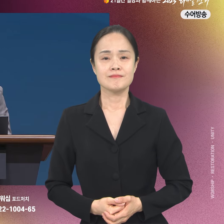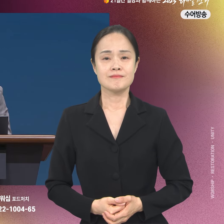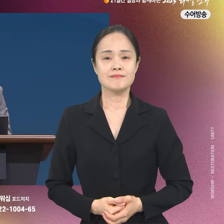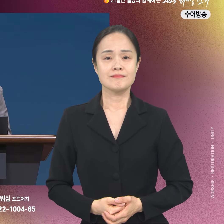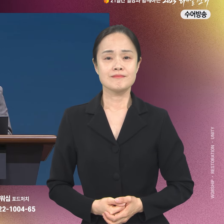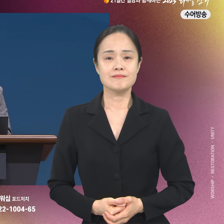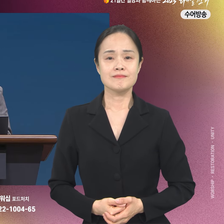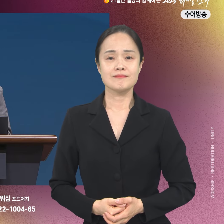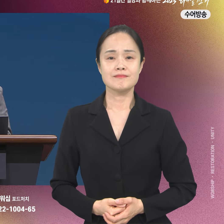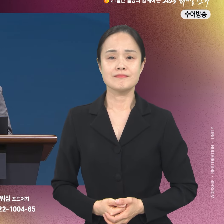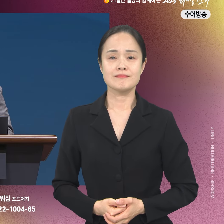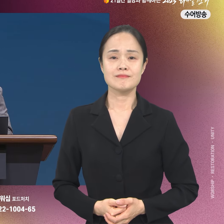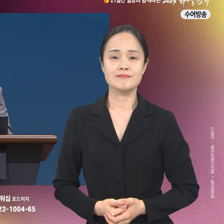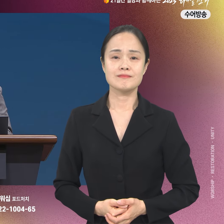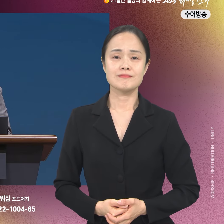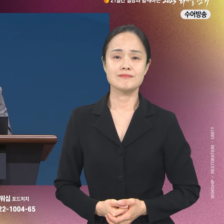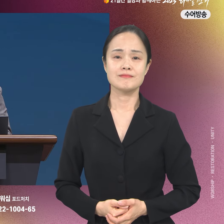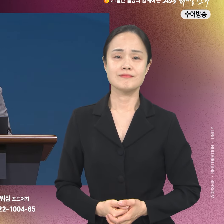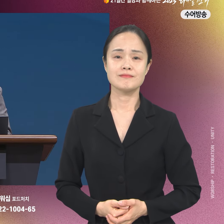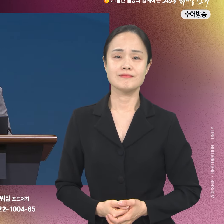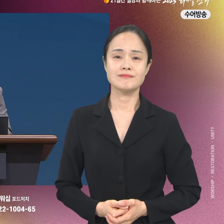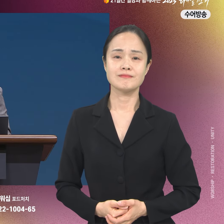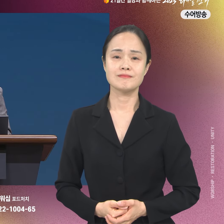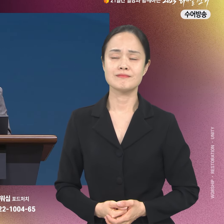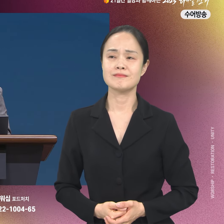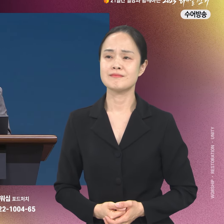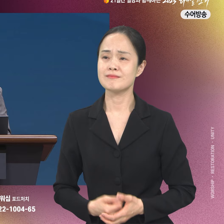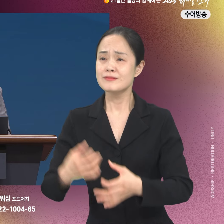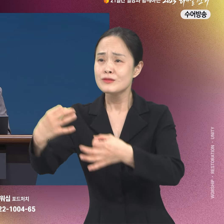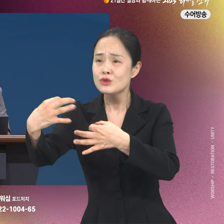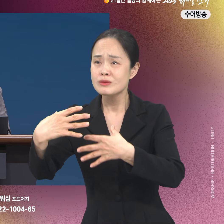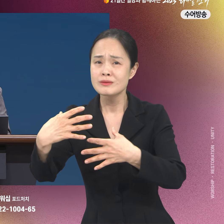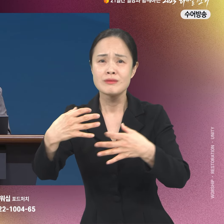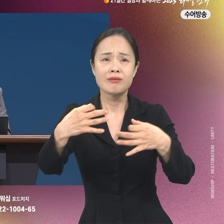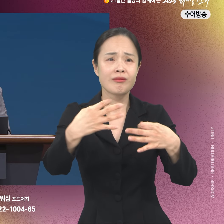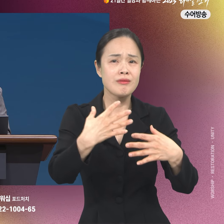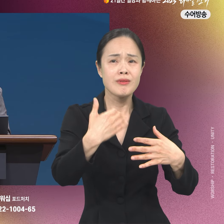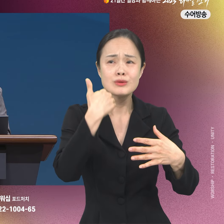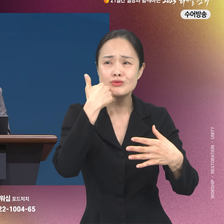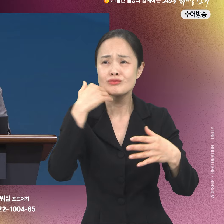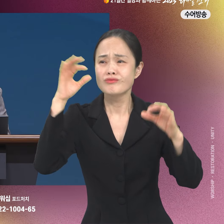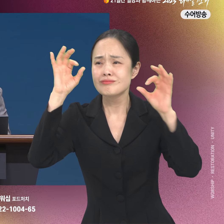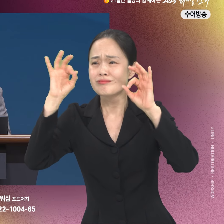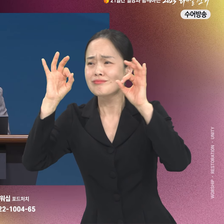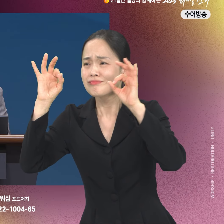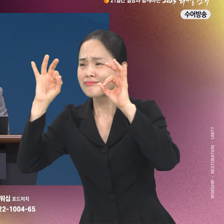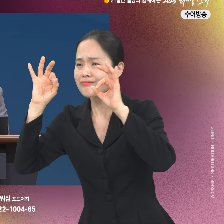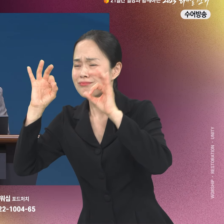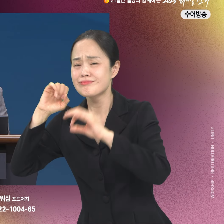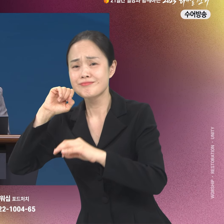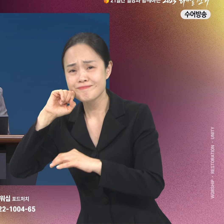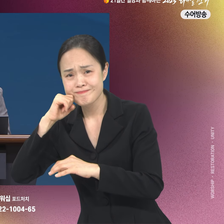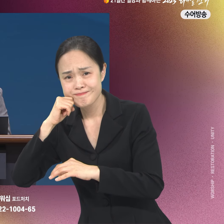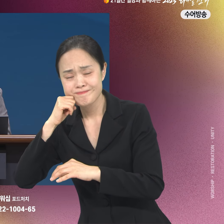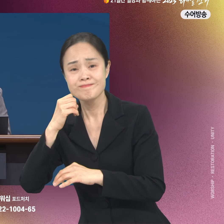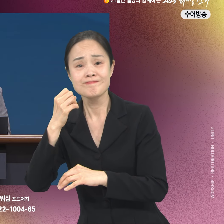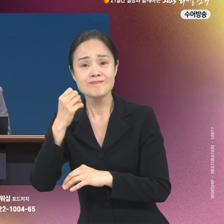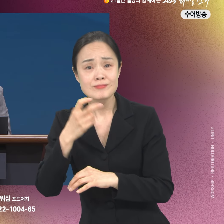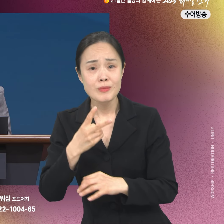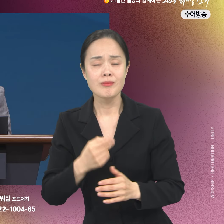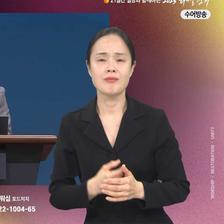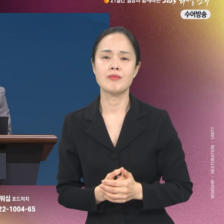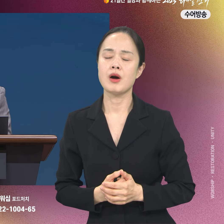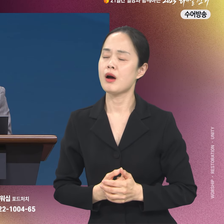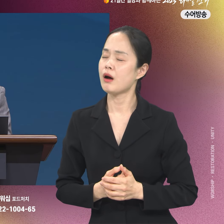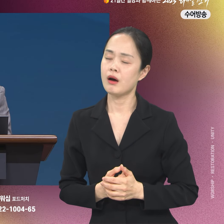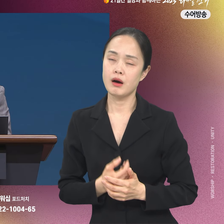제가 사실은 뭐 자금 구하는 것도 어려운데 제일 큰 어려움에 제가 거의 좌절했던 순간이 팬데믹 상황이